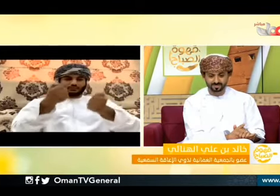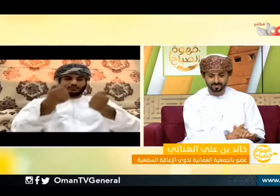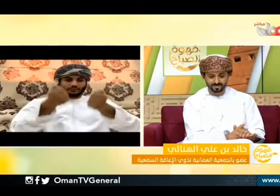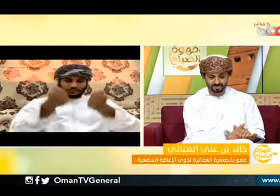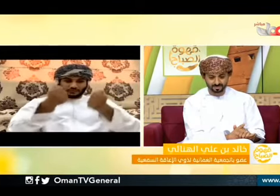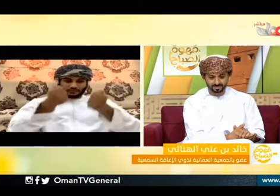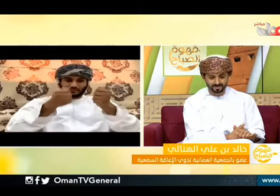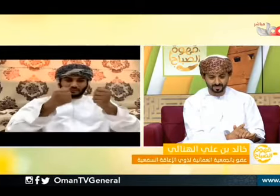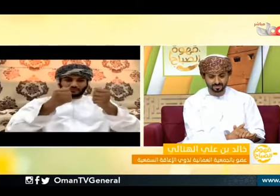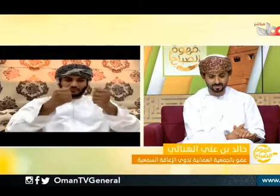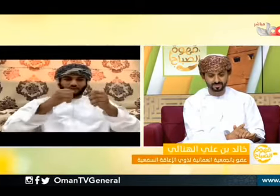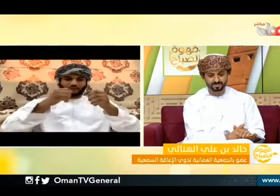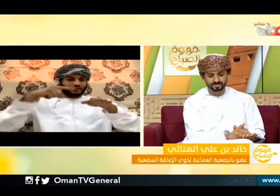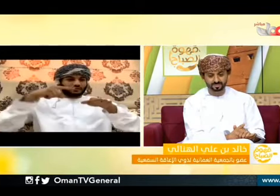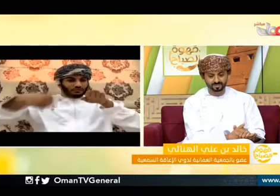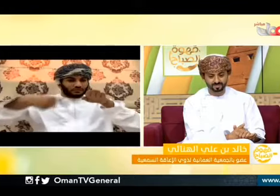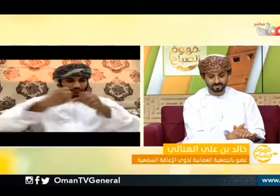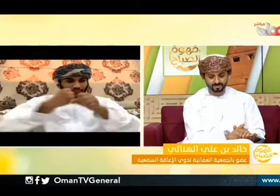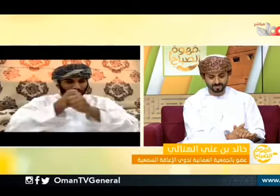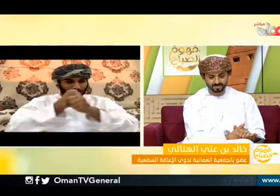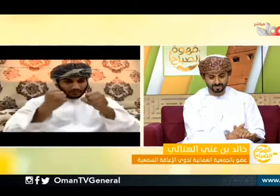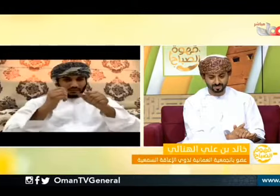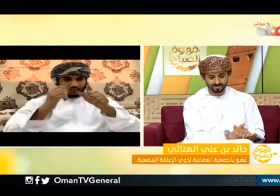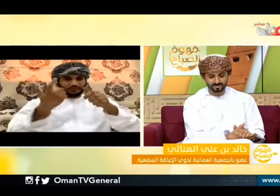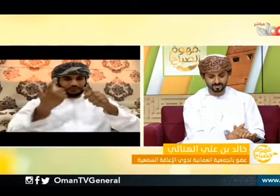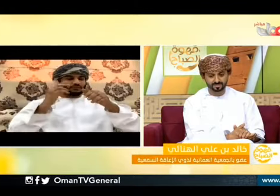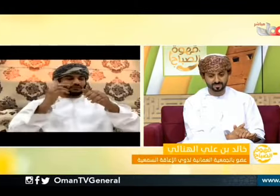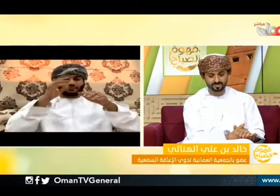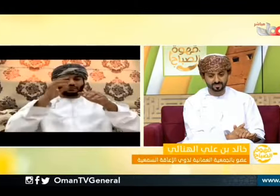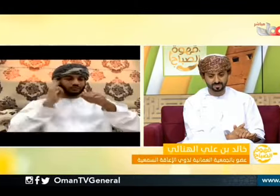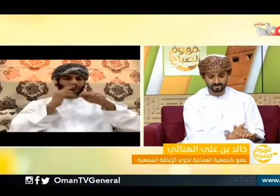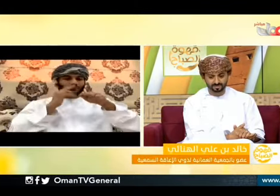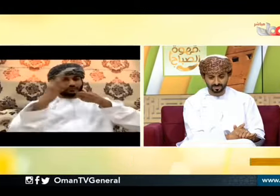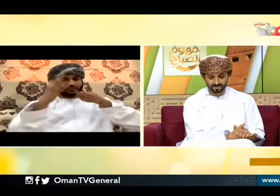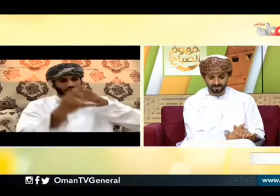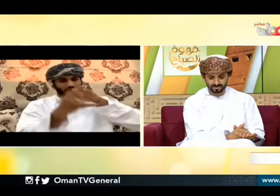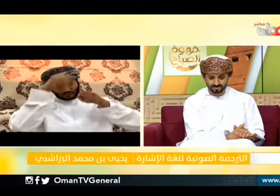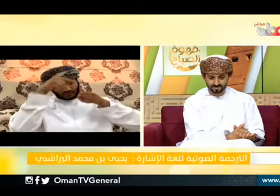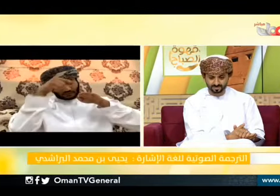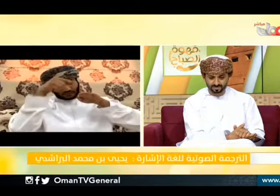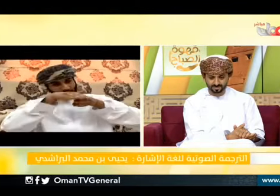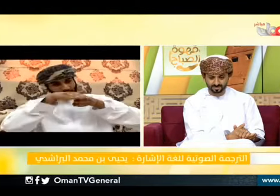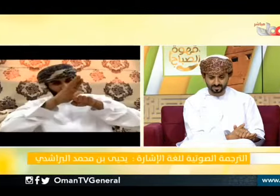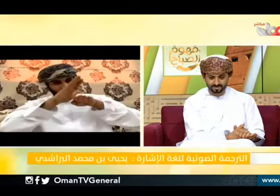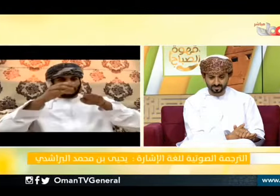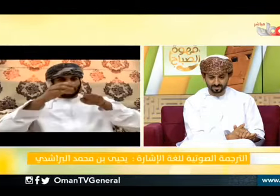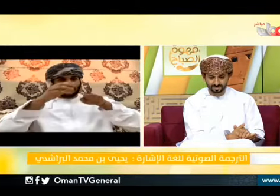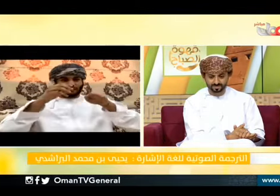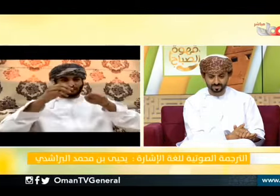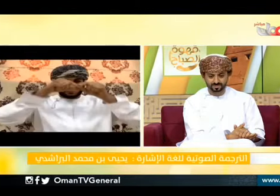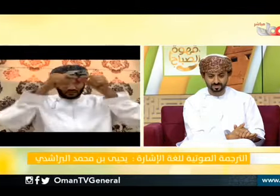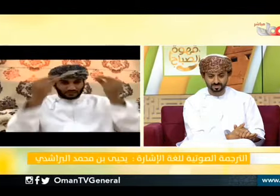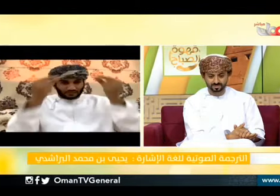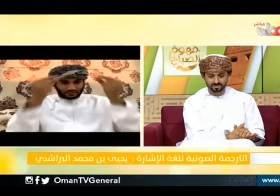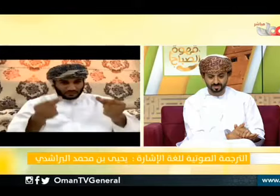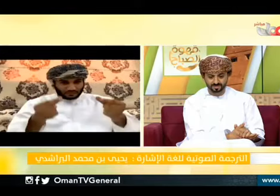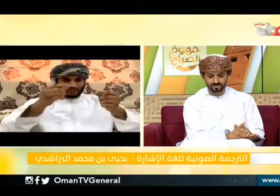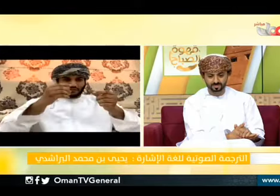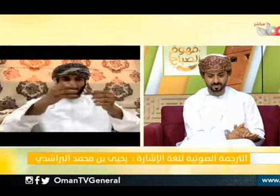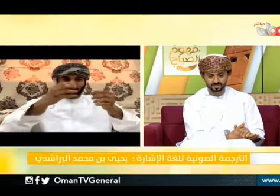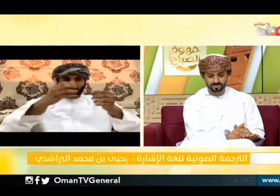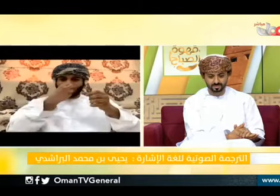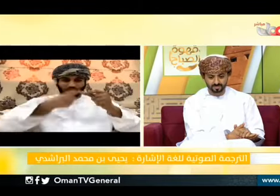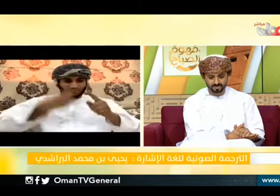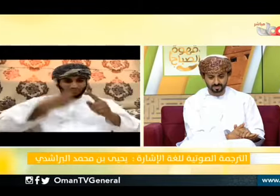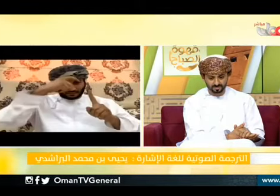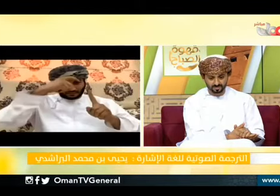عدد مجموعة من الأشخاص الصم في كيفية نفحص المركبة، نفحص على الإطارات، على